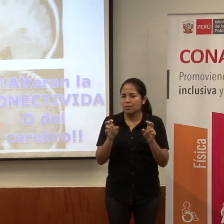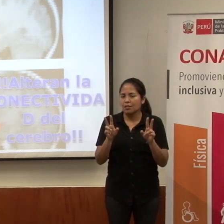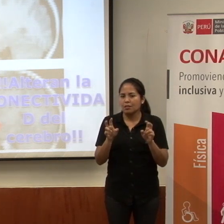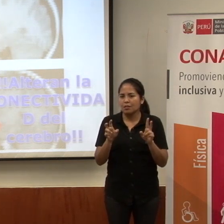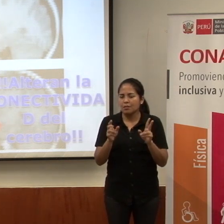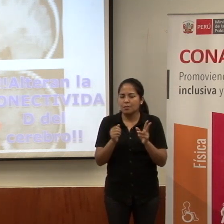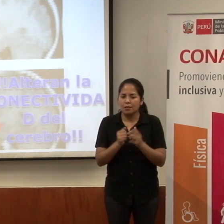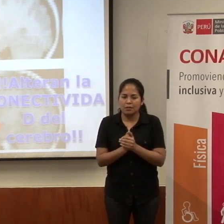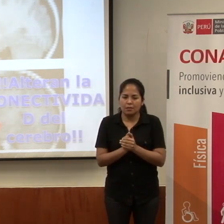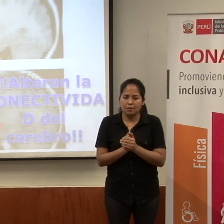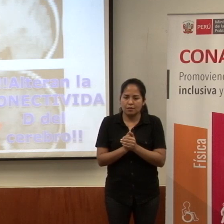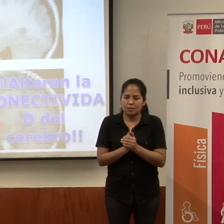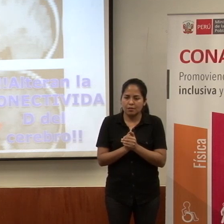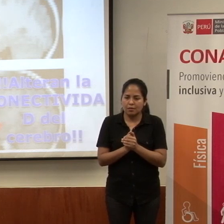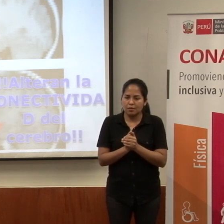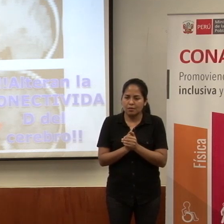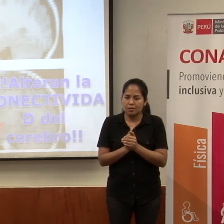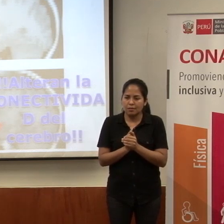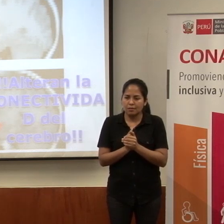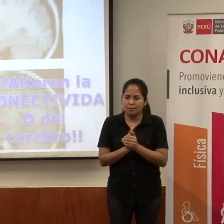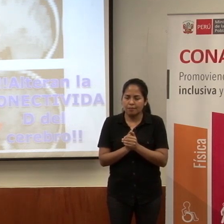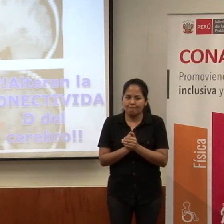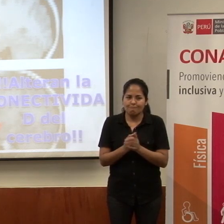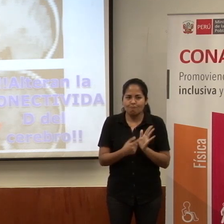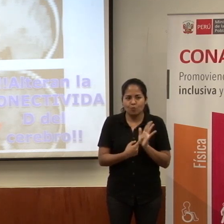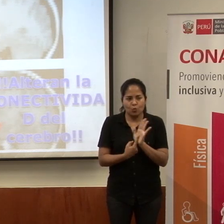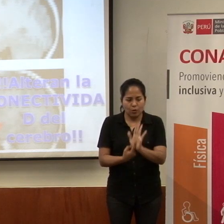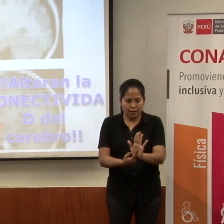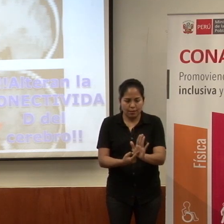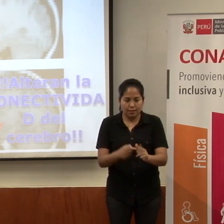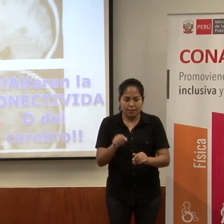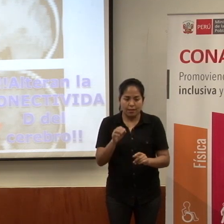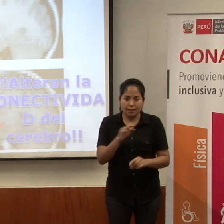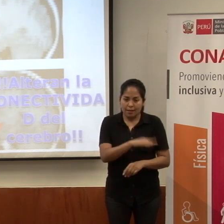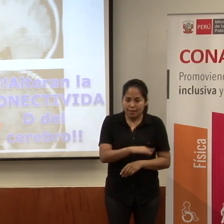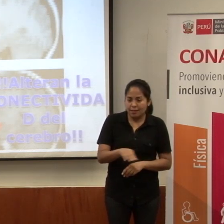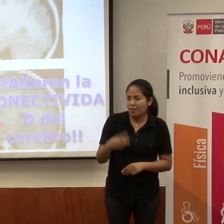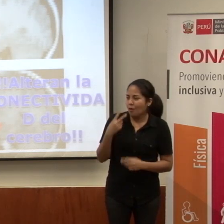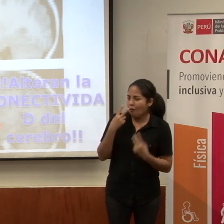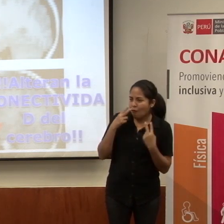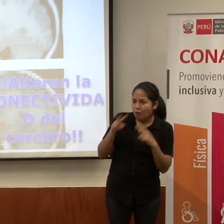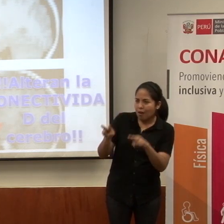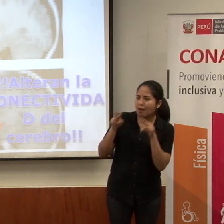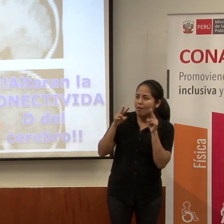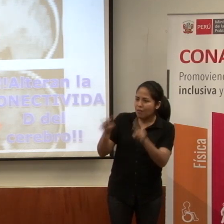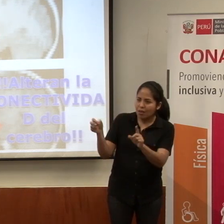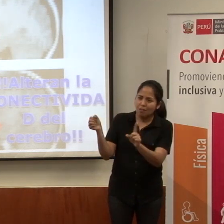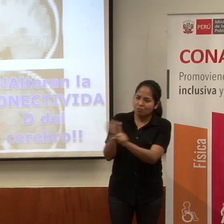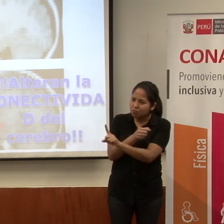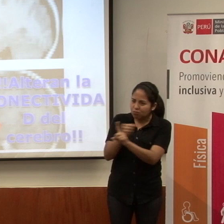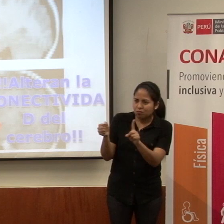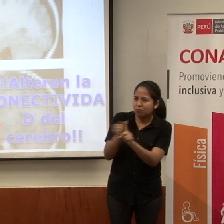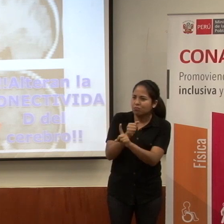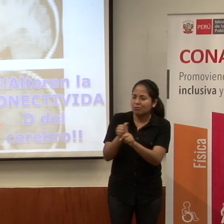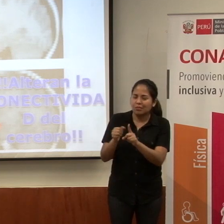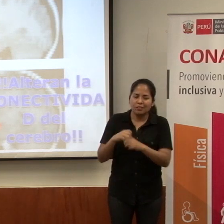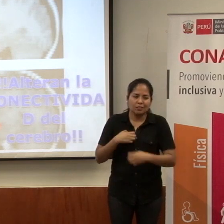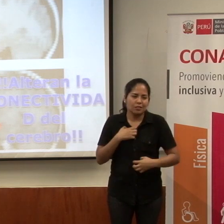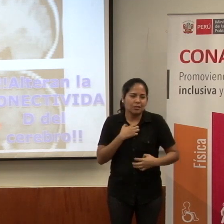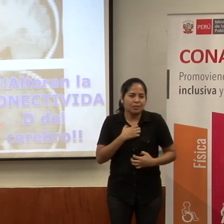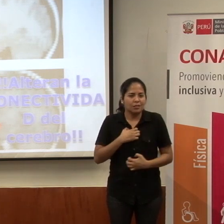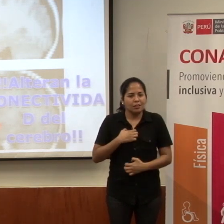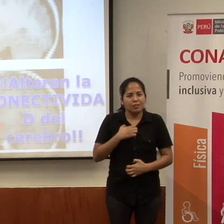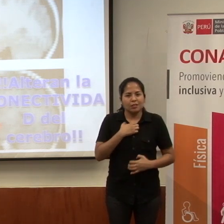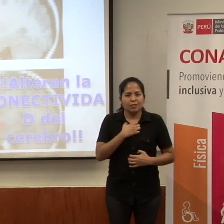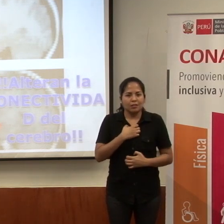límbica. Que demuestra que el niño, producto del estrés que genera la violencia, hace una